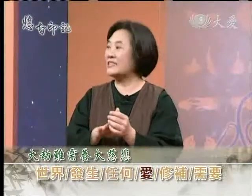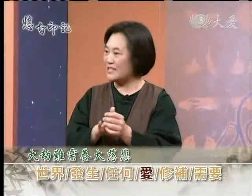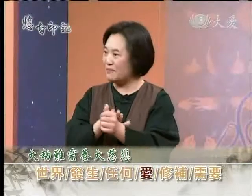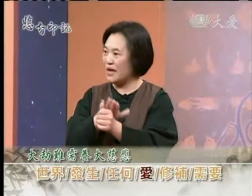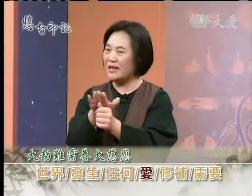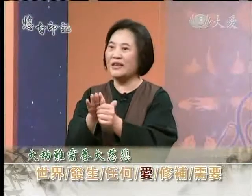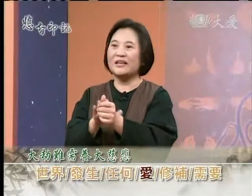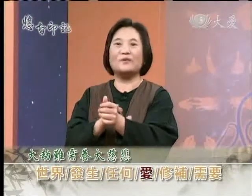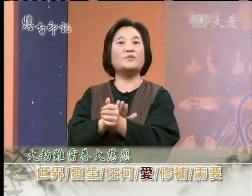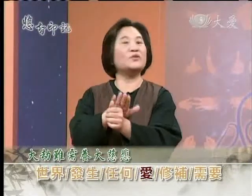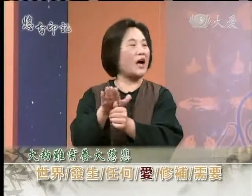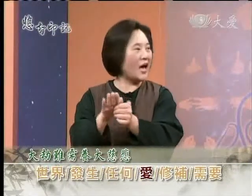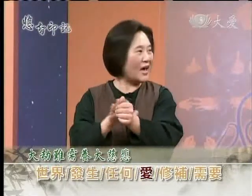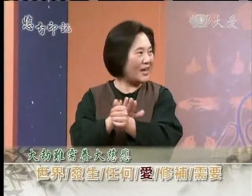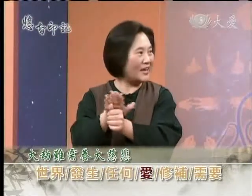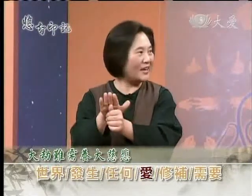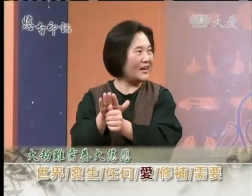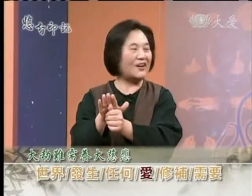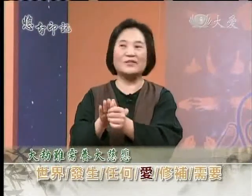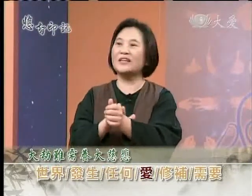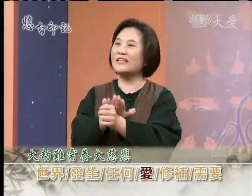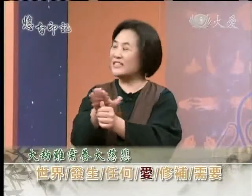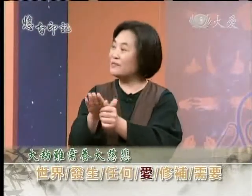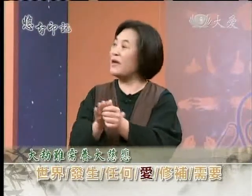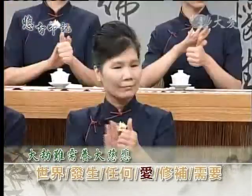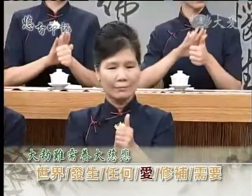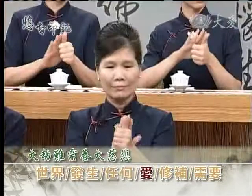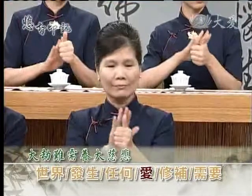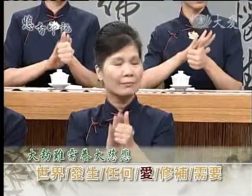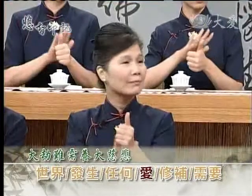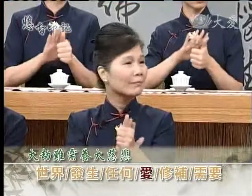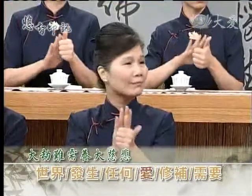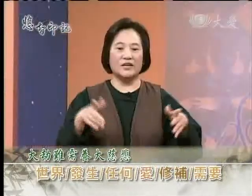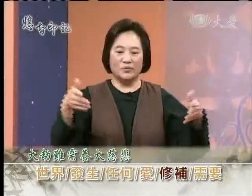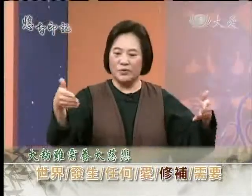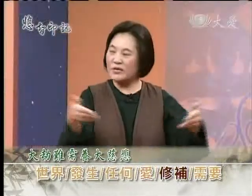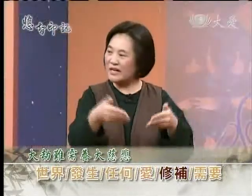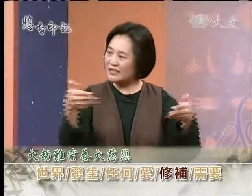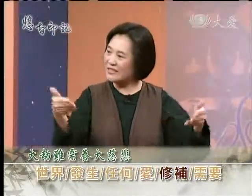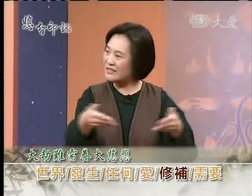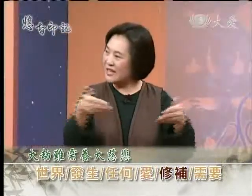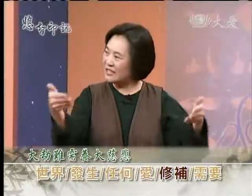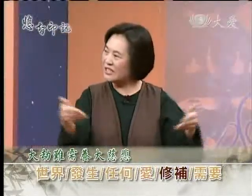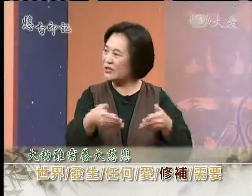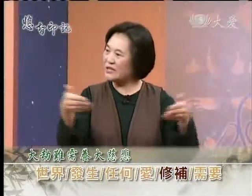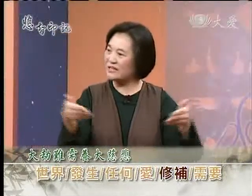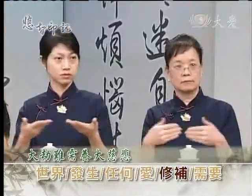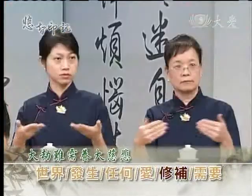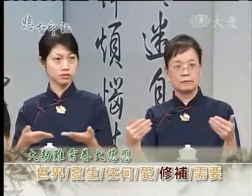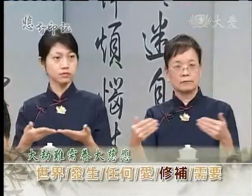慈悲，我们就用爱啊，就是慈悲嘛，来培养。我们用两只手这样子。